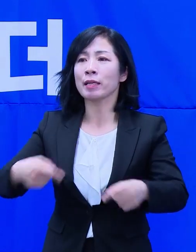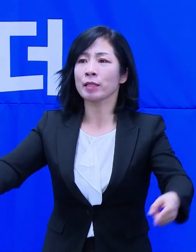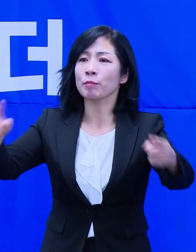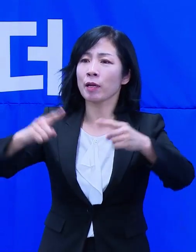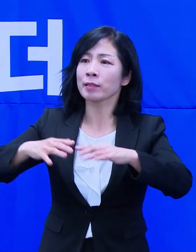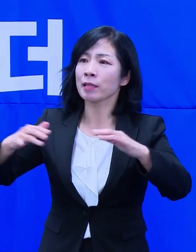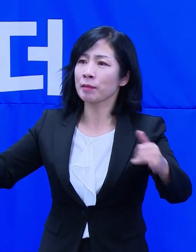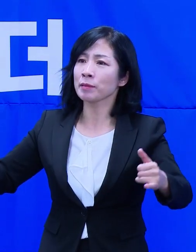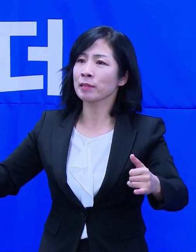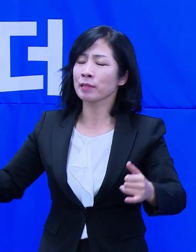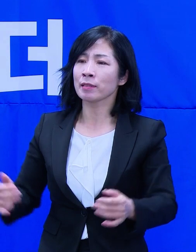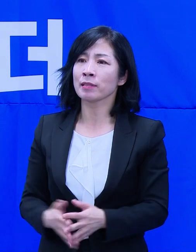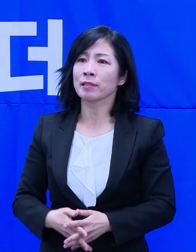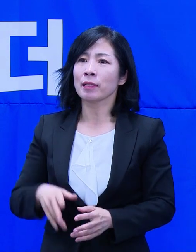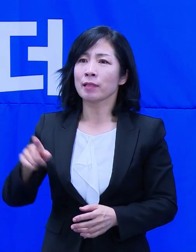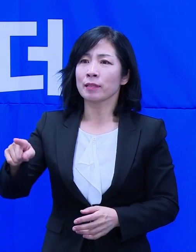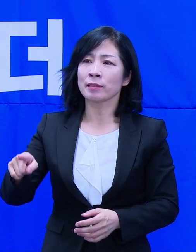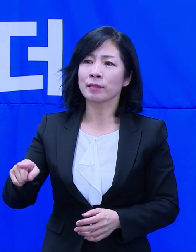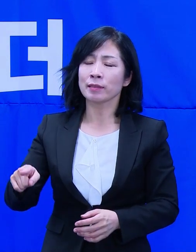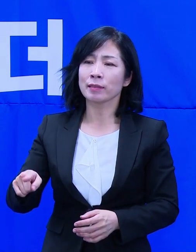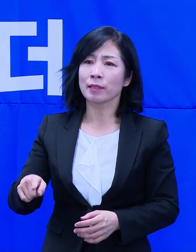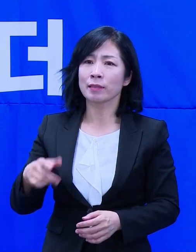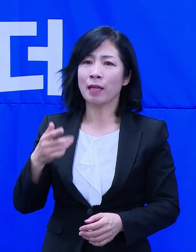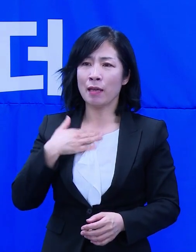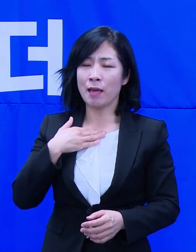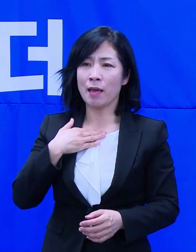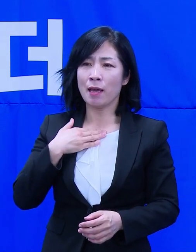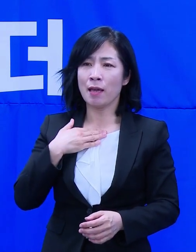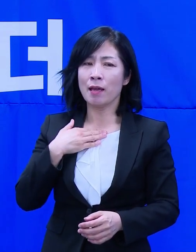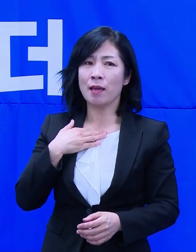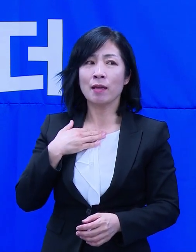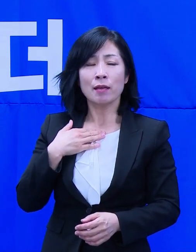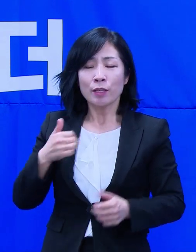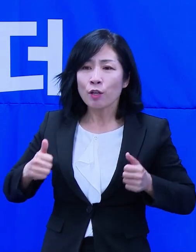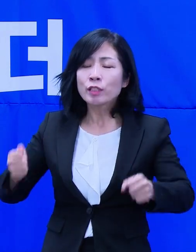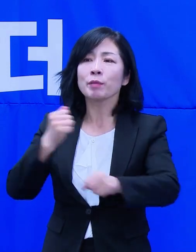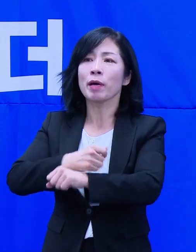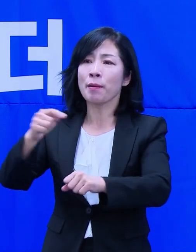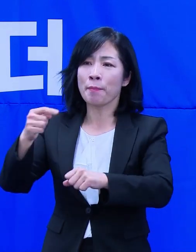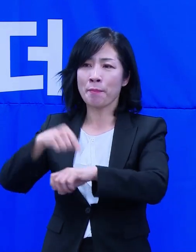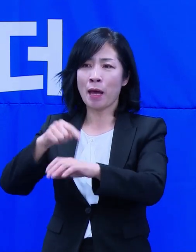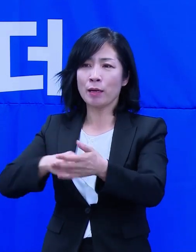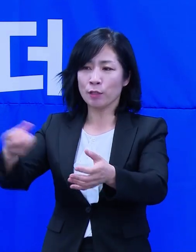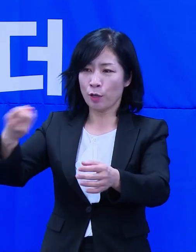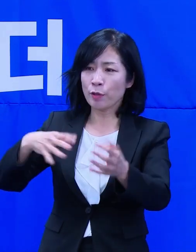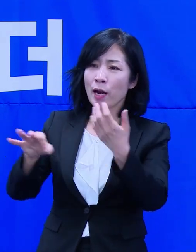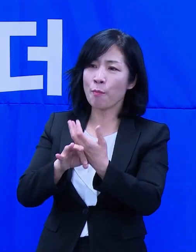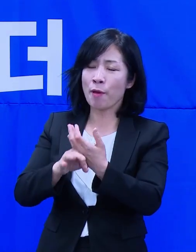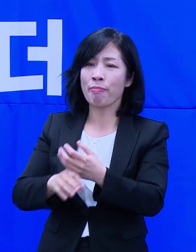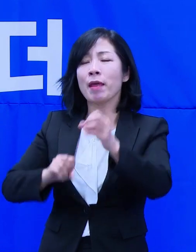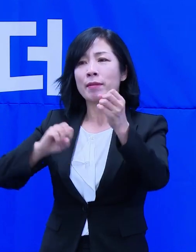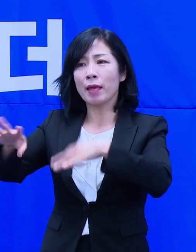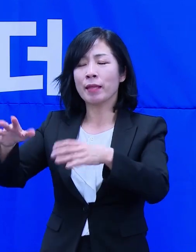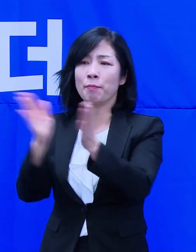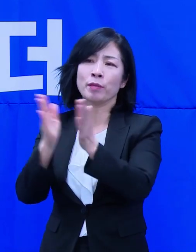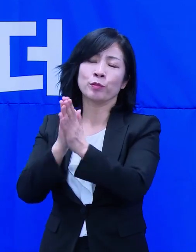그분이 하신 말씀처럼 예, 똑같은 말을 저에게 해주고 싶다면 박수로서 화답을 주시면